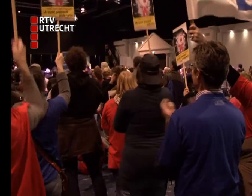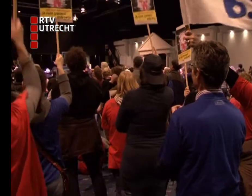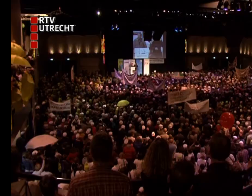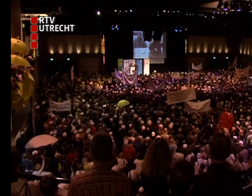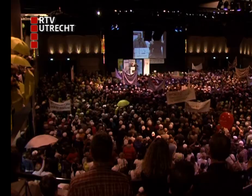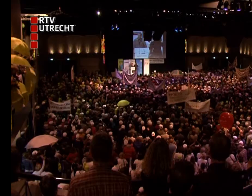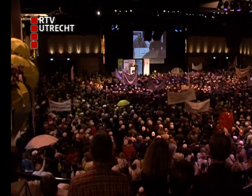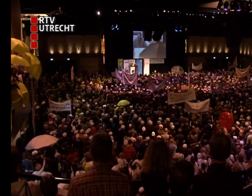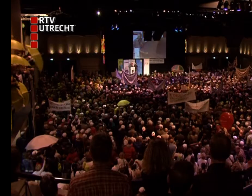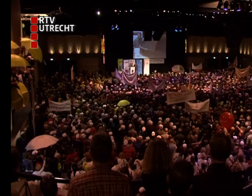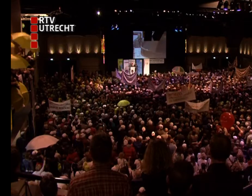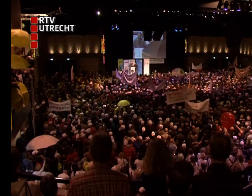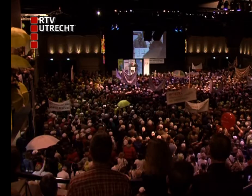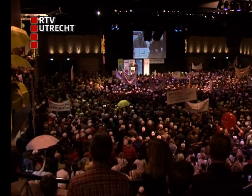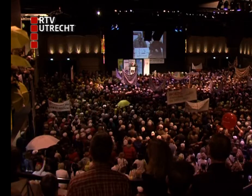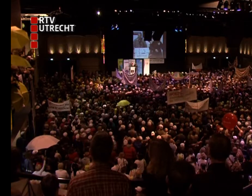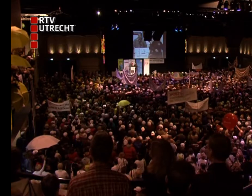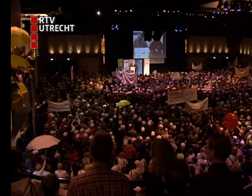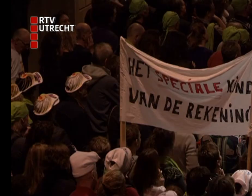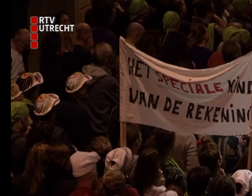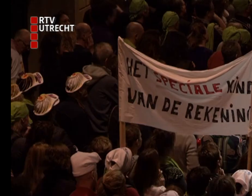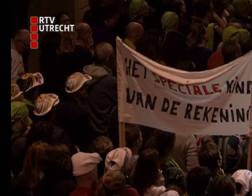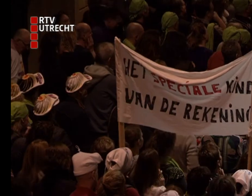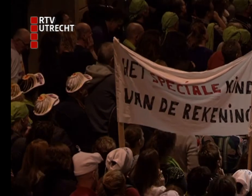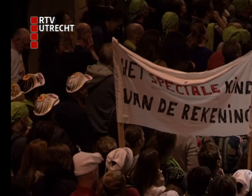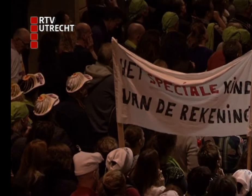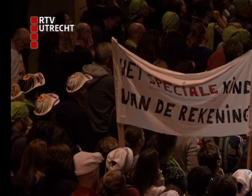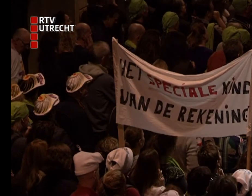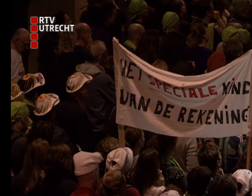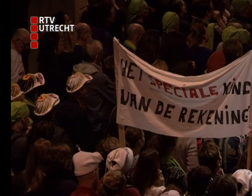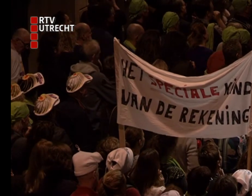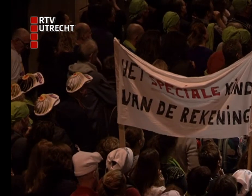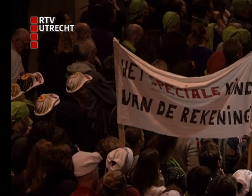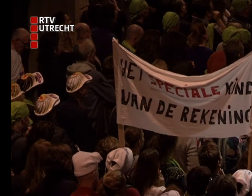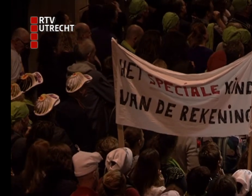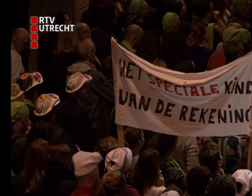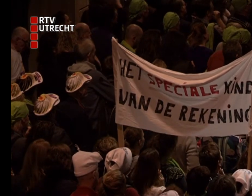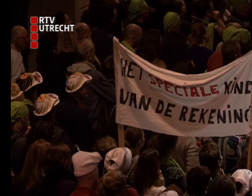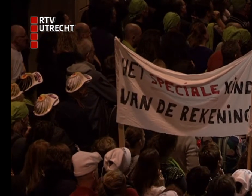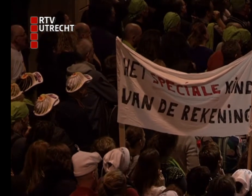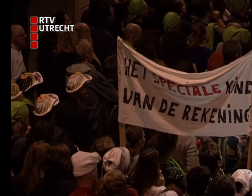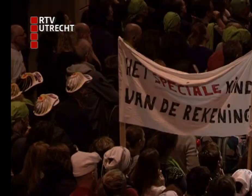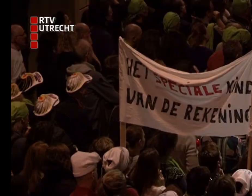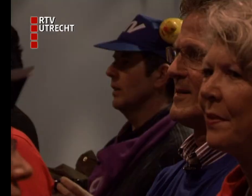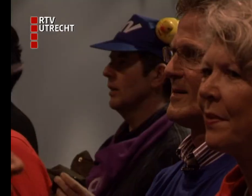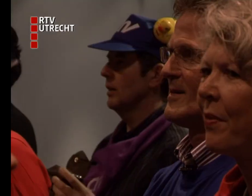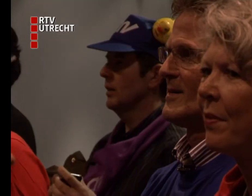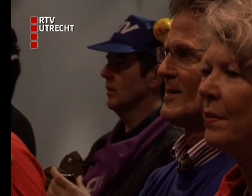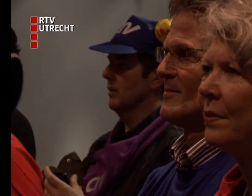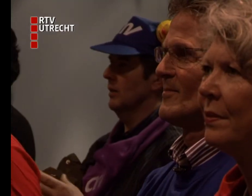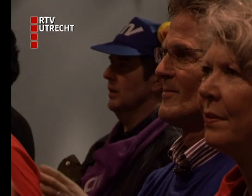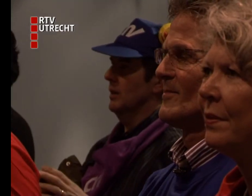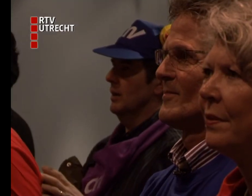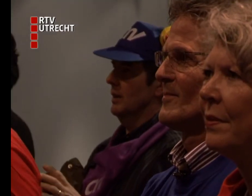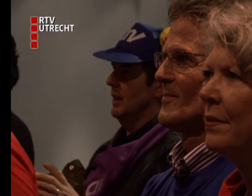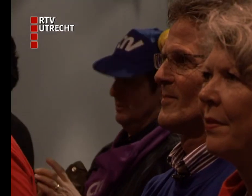Duizenden boze juffen, meesters en ouders. Ze zijn ongerust over de bezuinigingen in het passend onderwijs. De opkomst is groter dan verwacht,